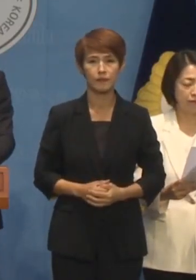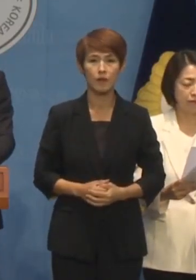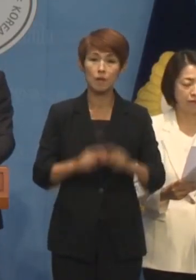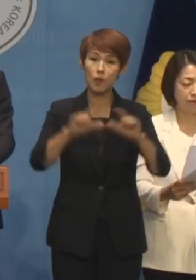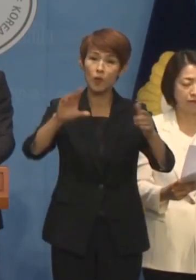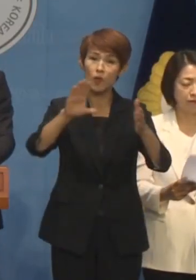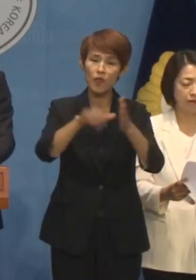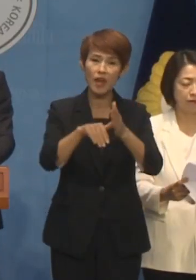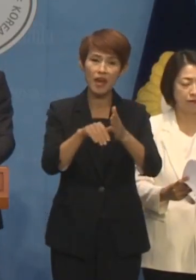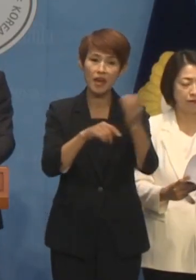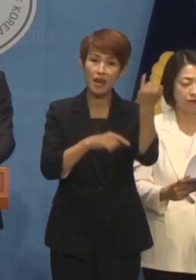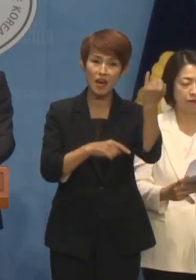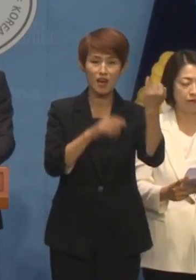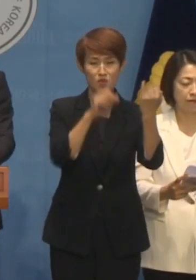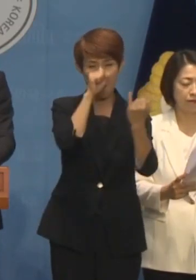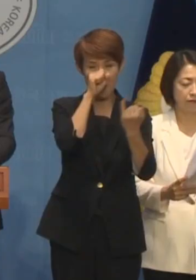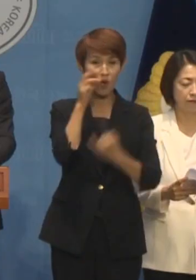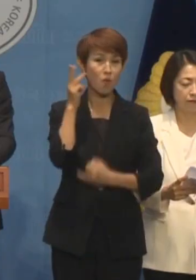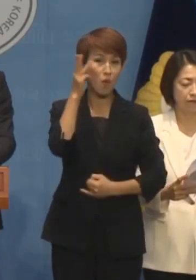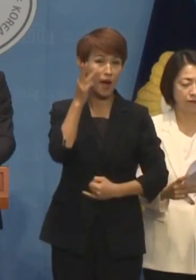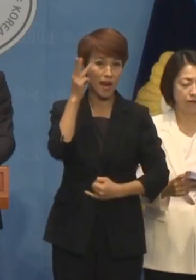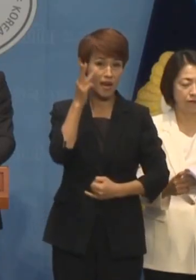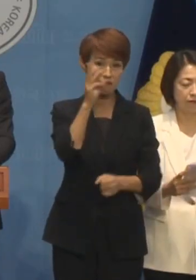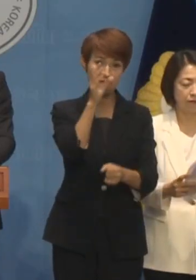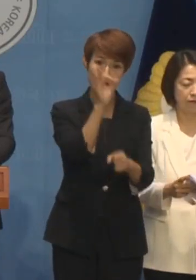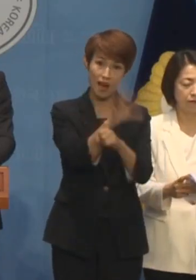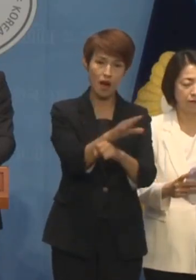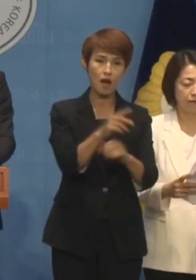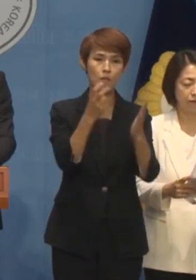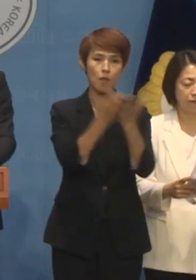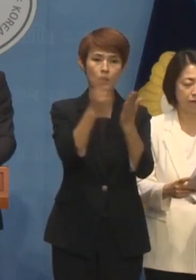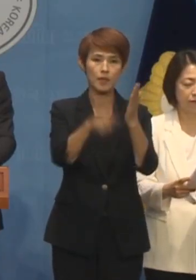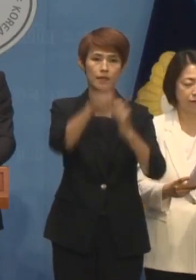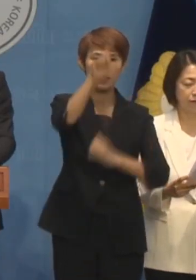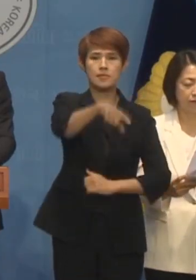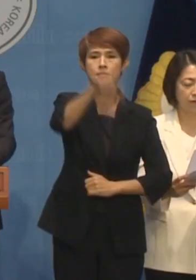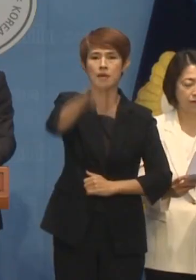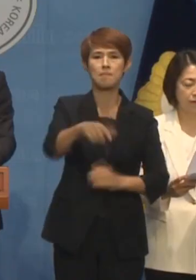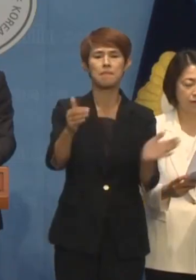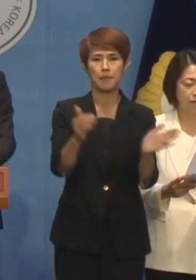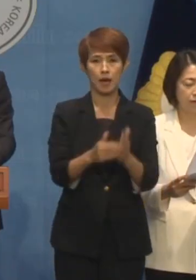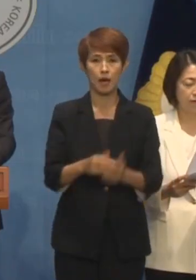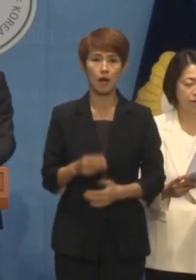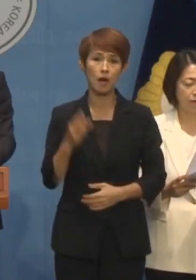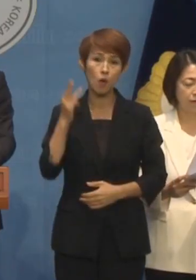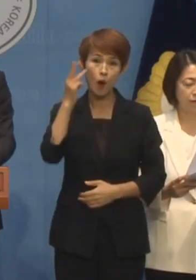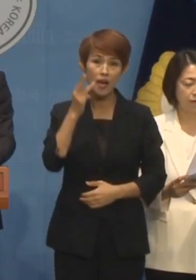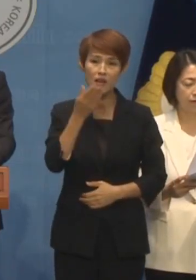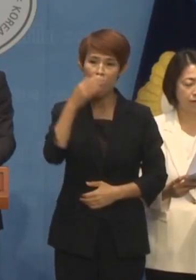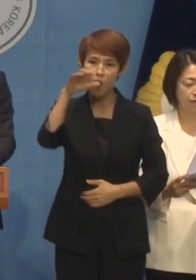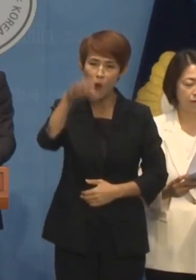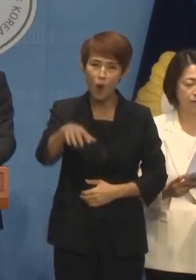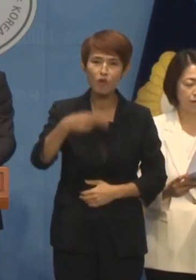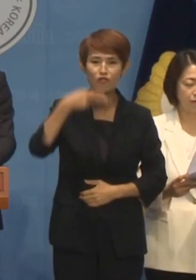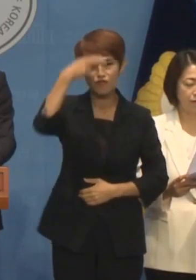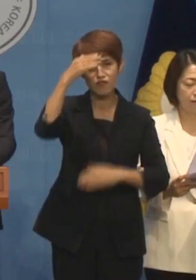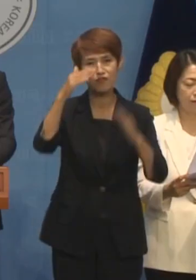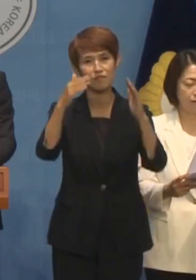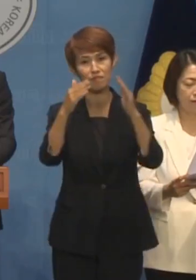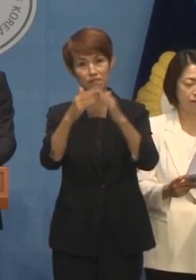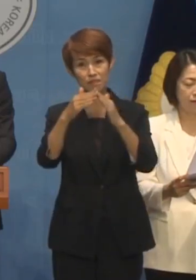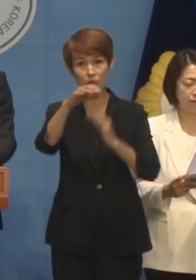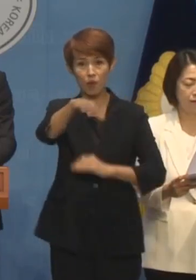평소에 후보자가 좋아한다던 와인 구입에도 법인카드가 사용됐다. 와인 식당과 주류 매장